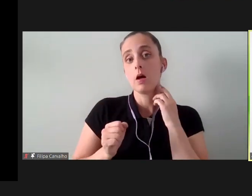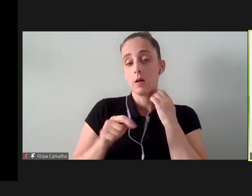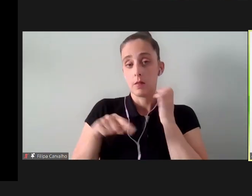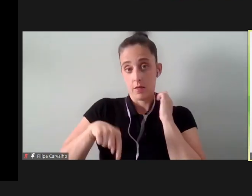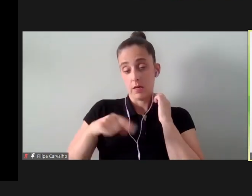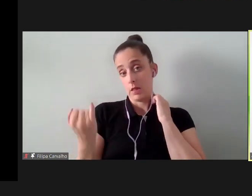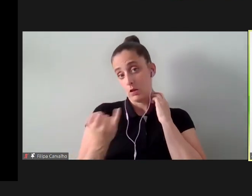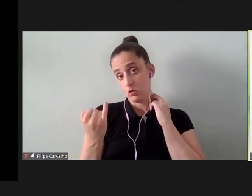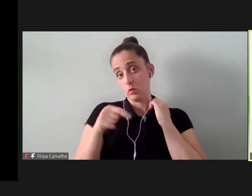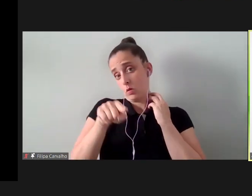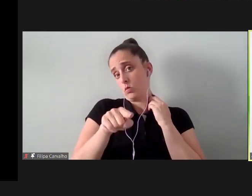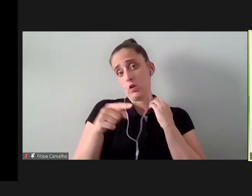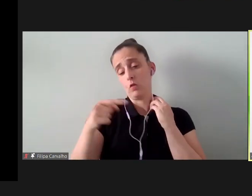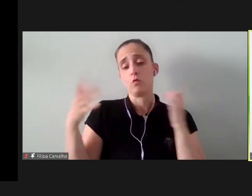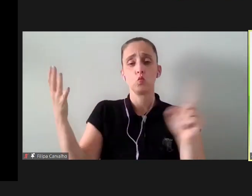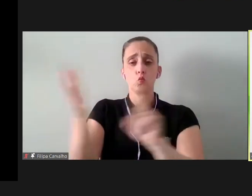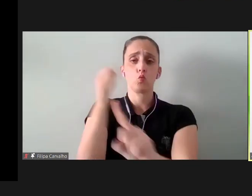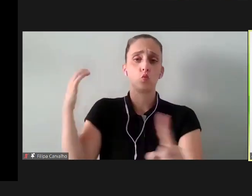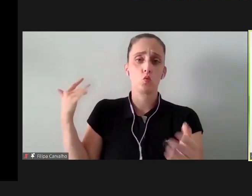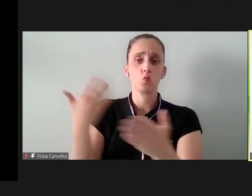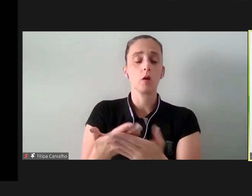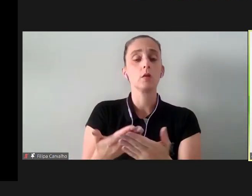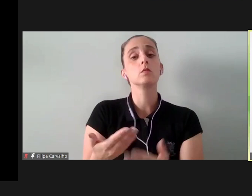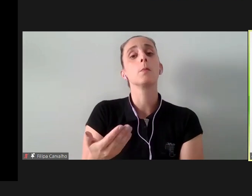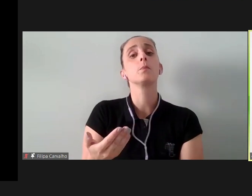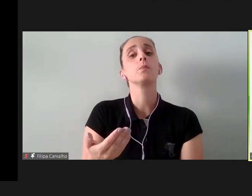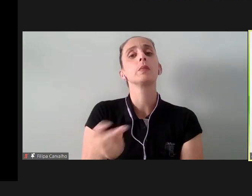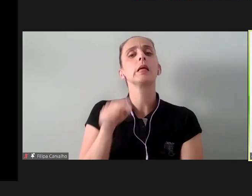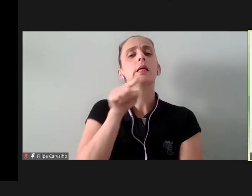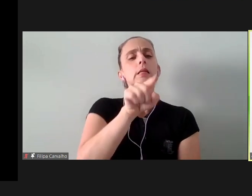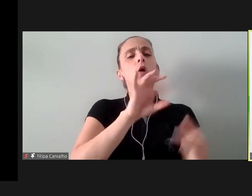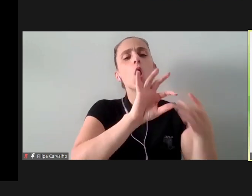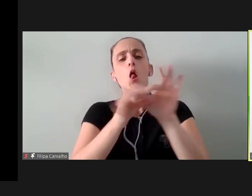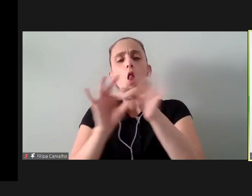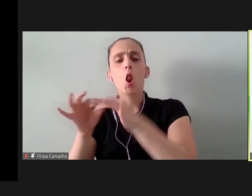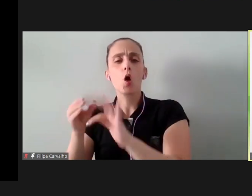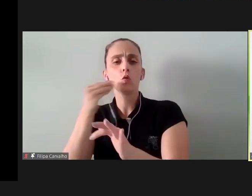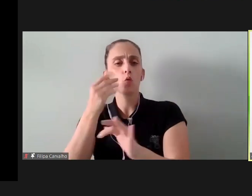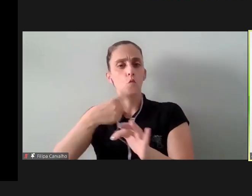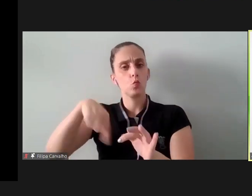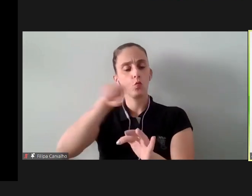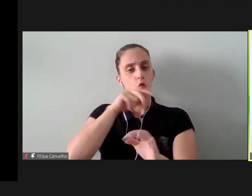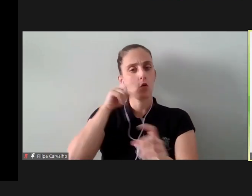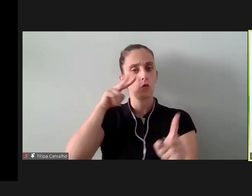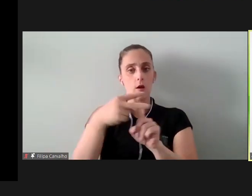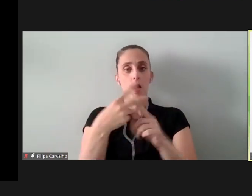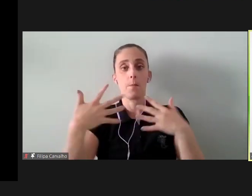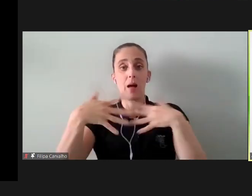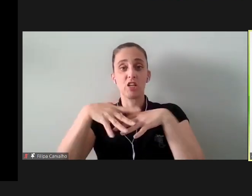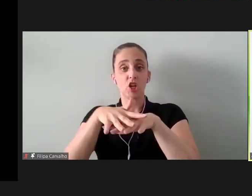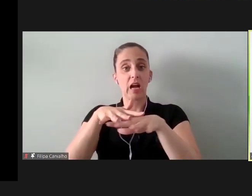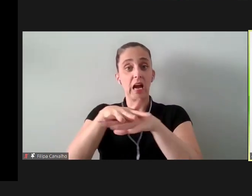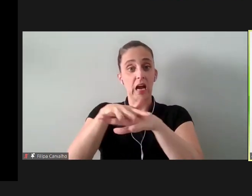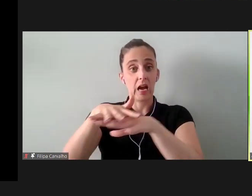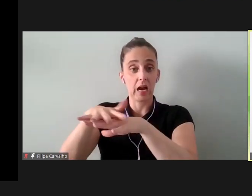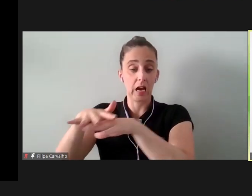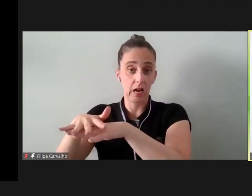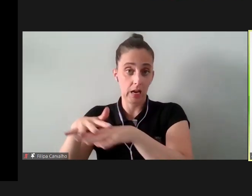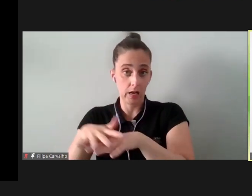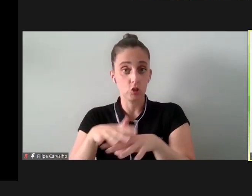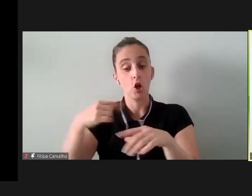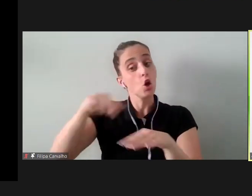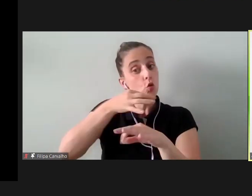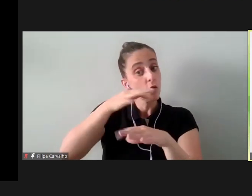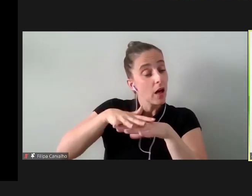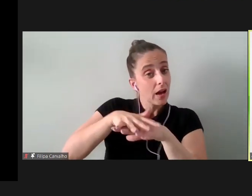instituição, que tem sido um sucesso nos últimos tempos. Esta lógica, esta forma de olhar para as redes, e aqui eu tenho-vos falado só de redes